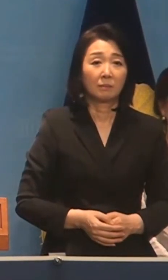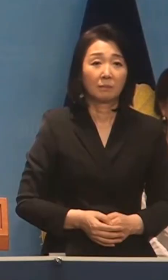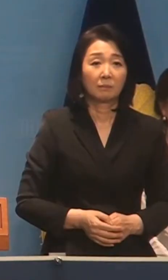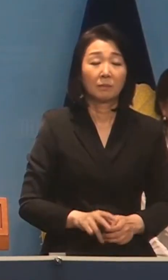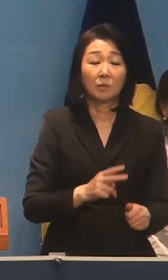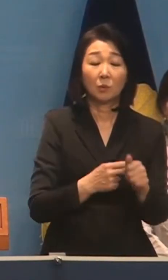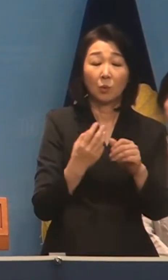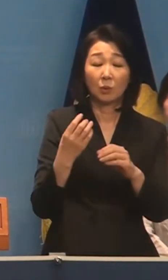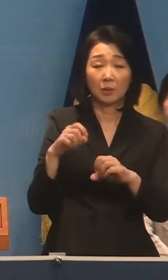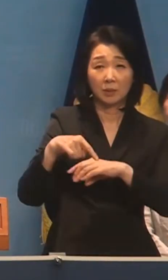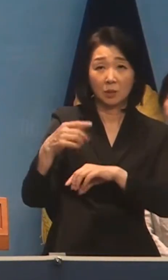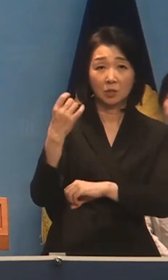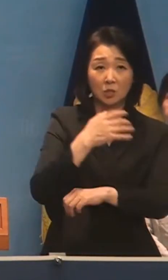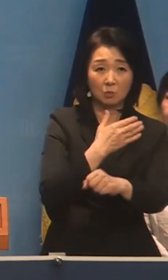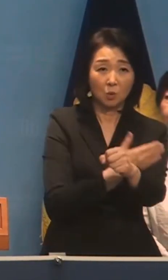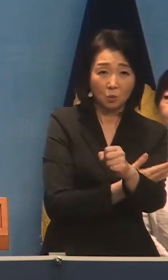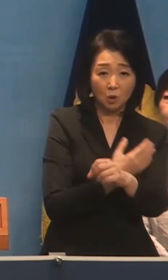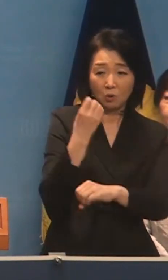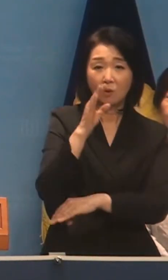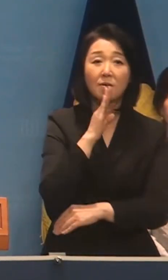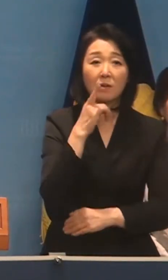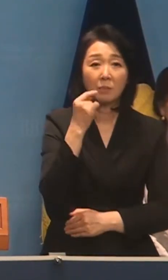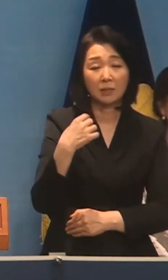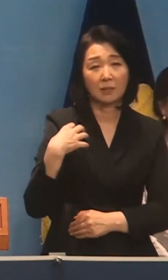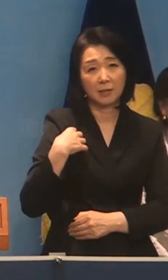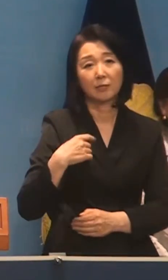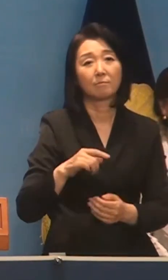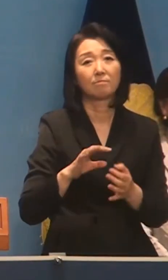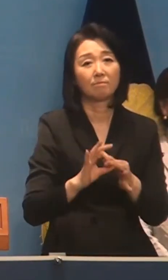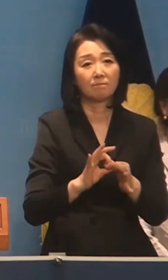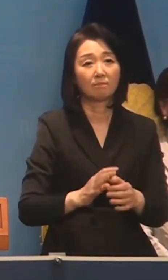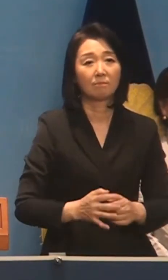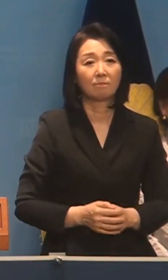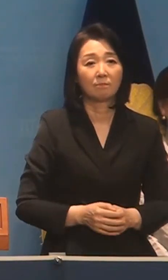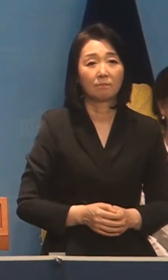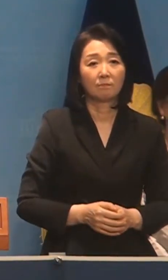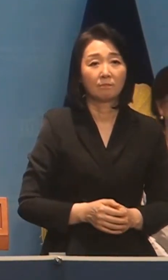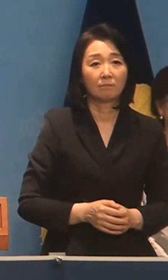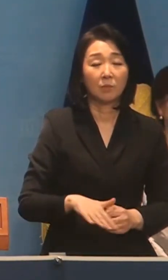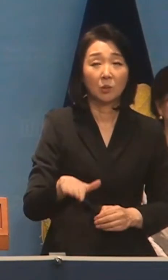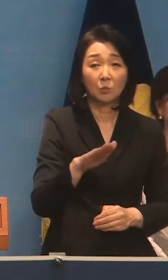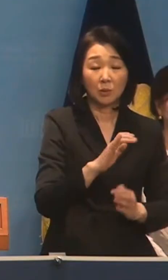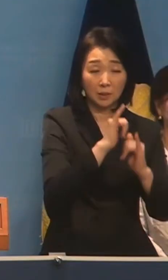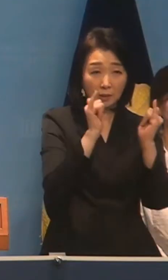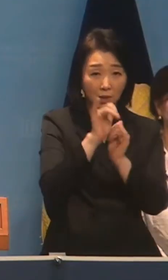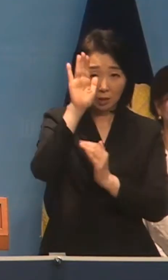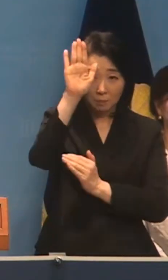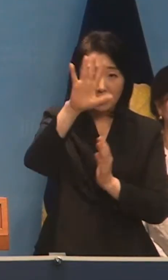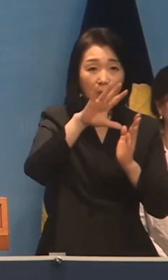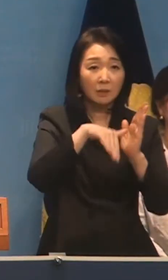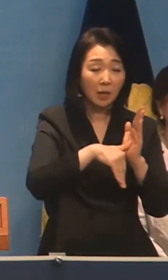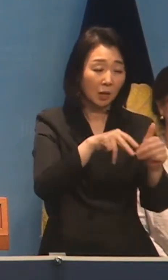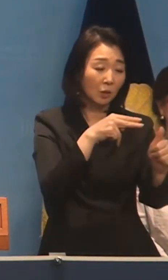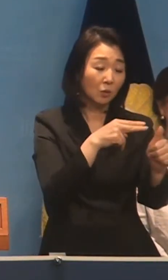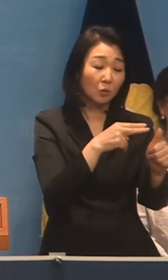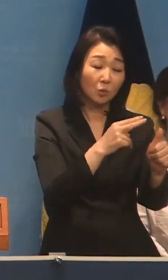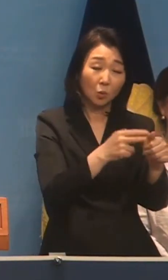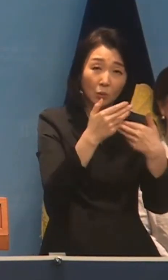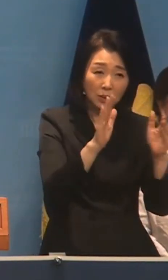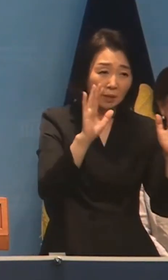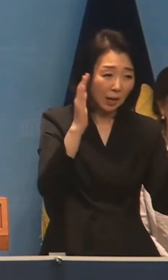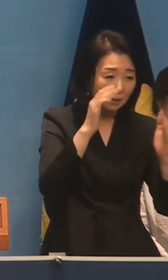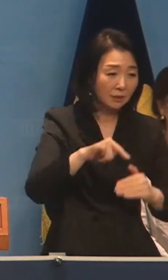교원의 정치 기본권은 권리이기 이전에 책임에 관한 것입니다. 우리는 사회와 미래세대, 교실의